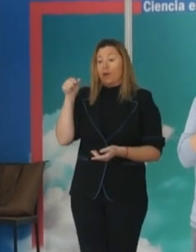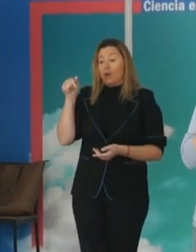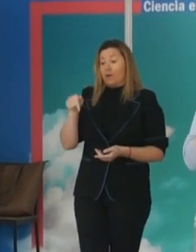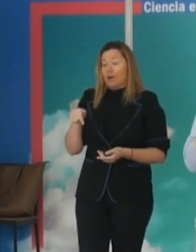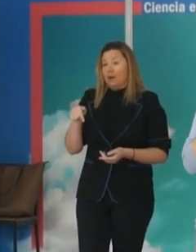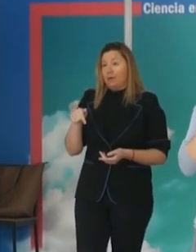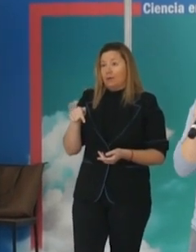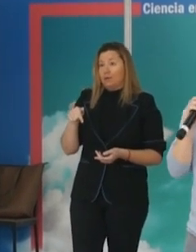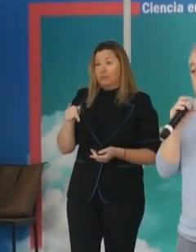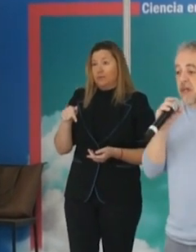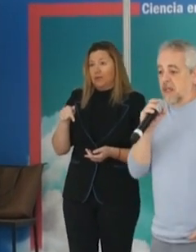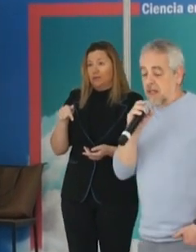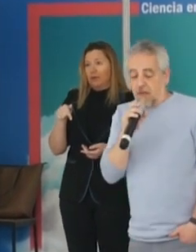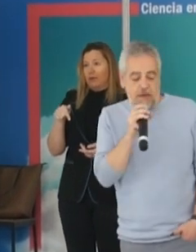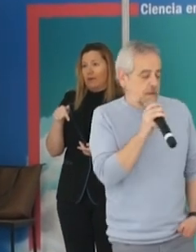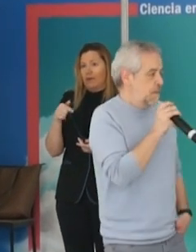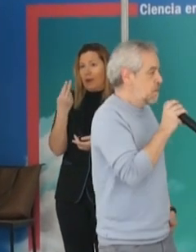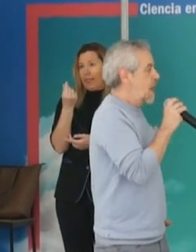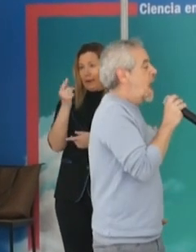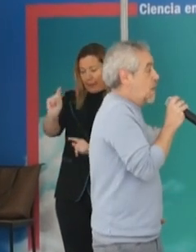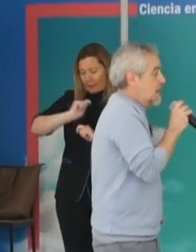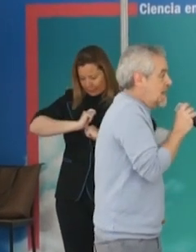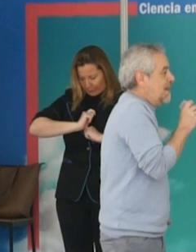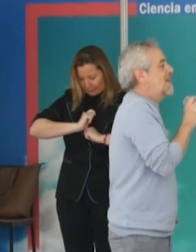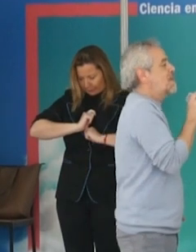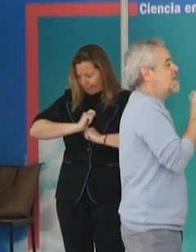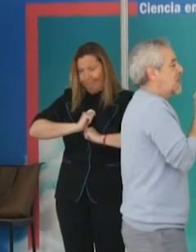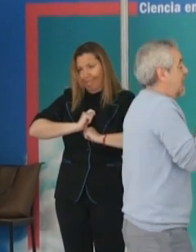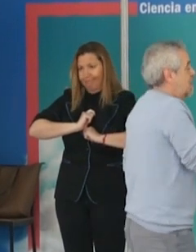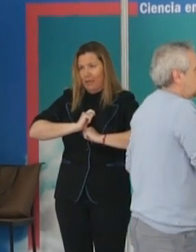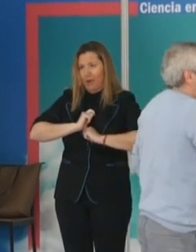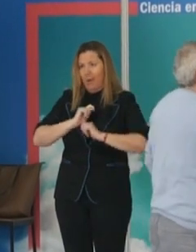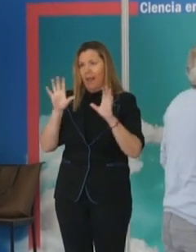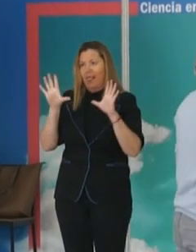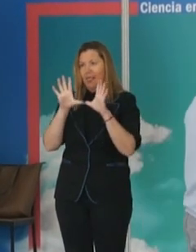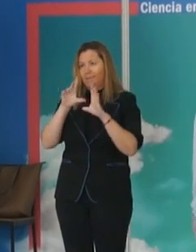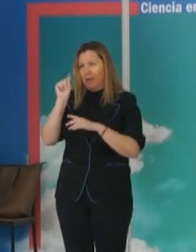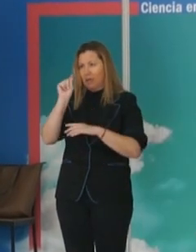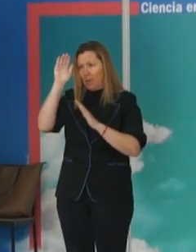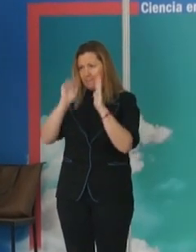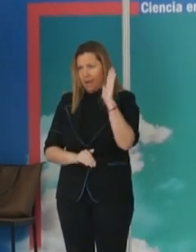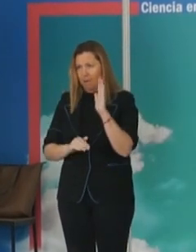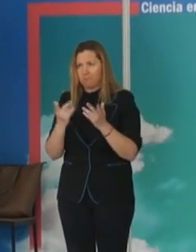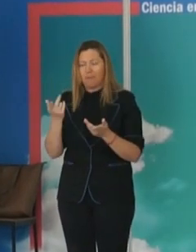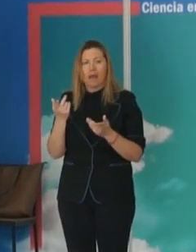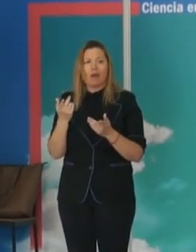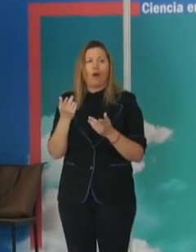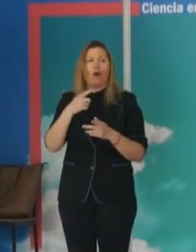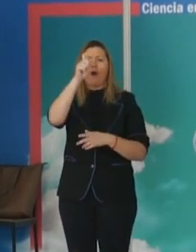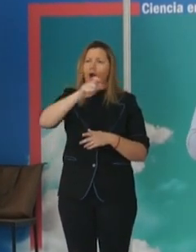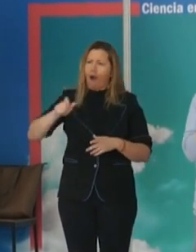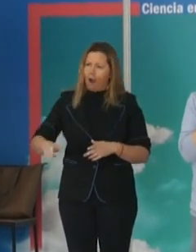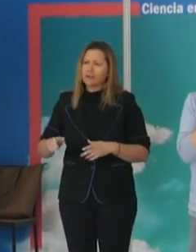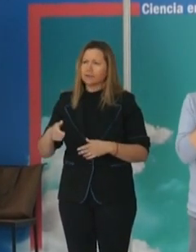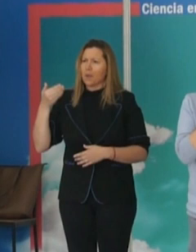nos daría para menos de 10 minutos de MasterChef. Aún así, traemos a gente de primer nivel